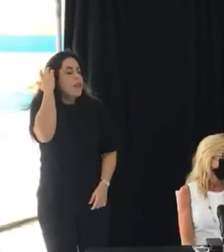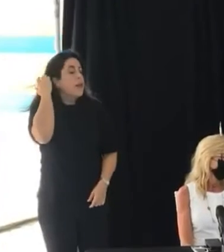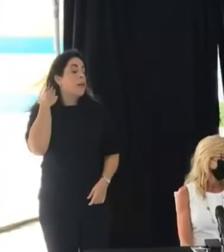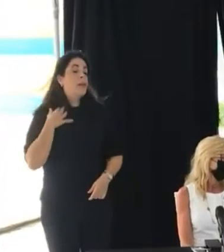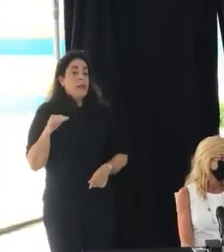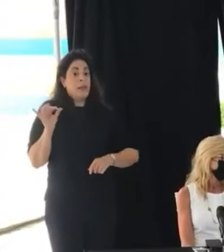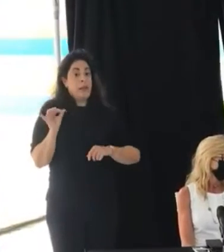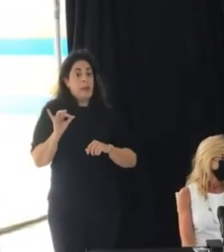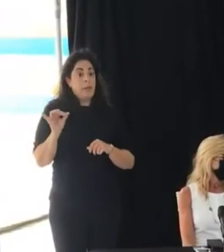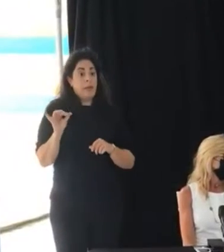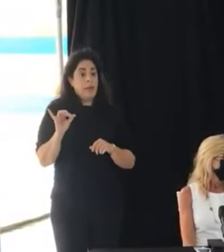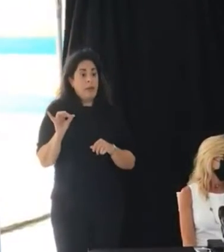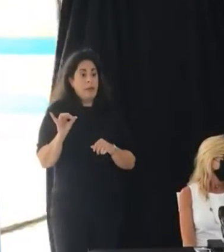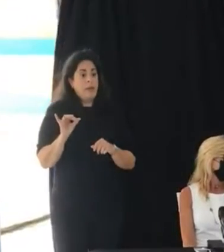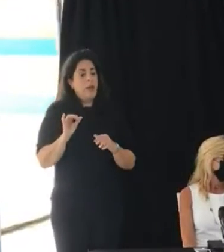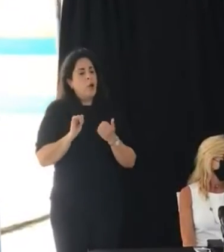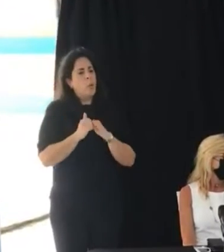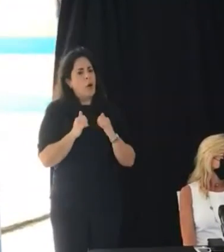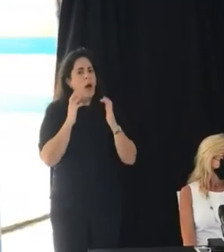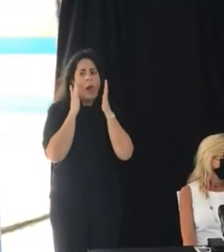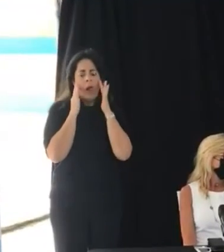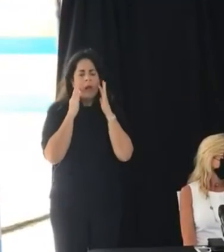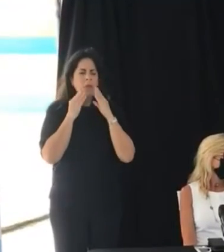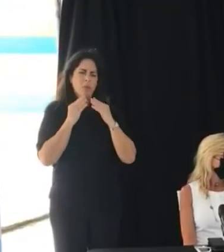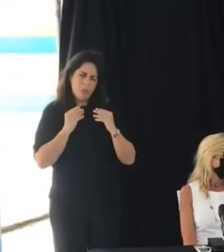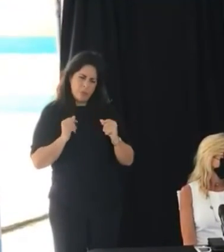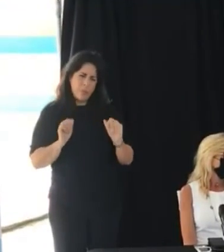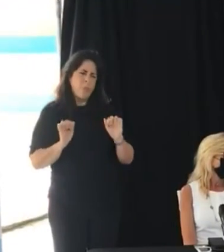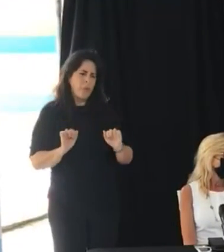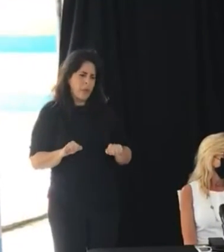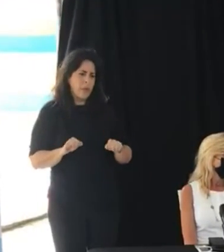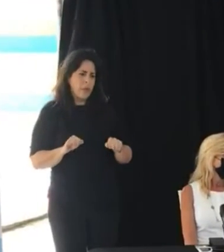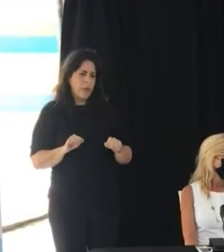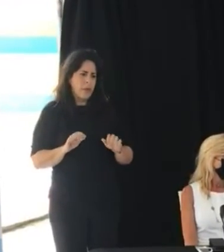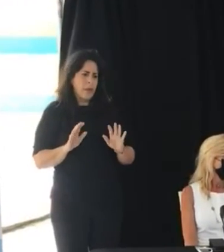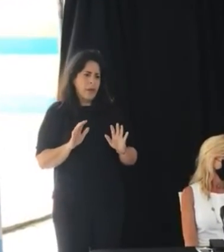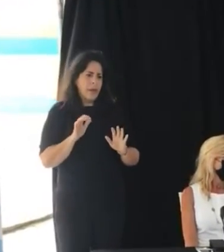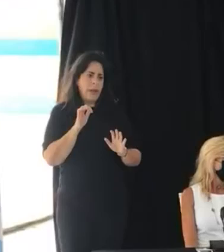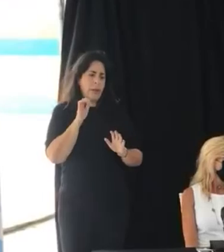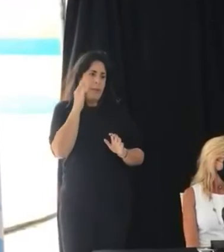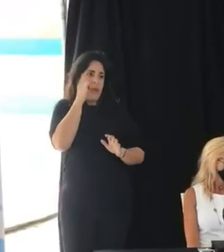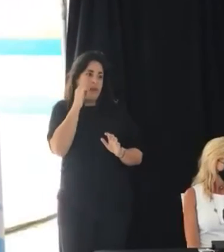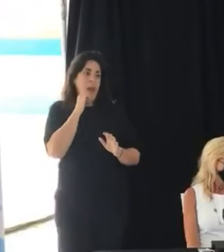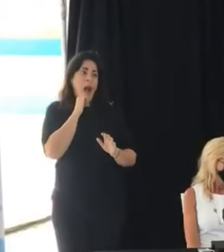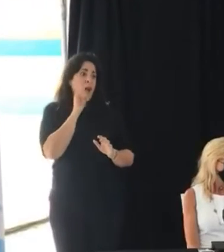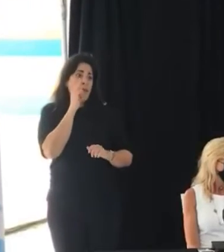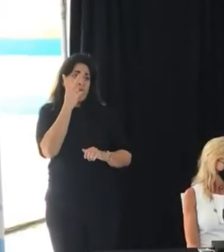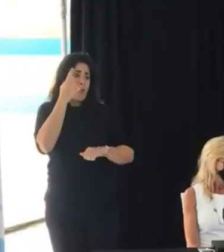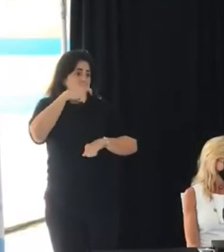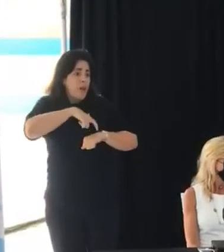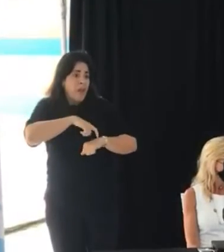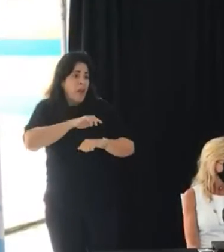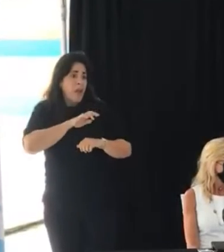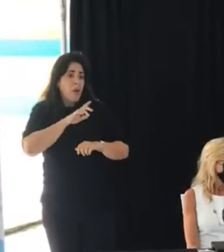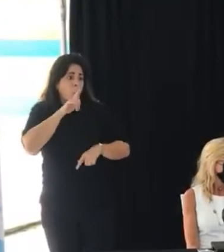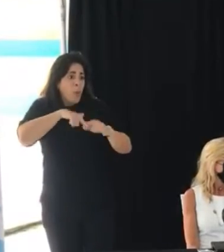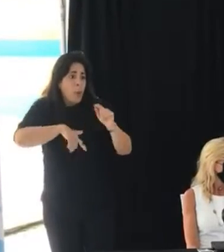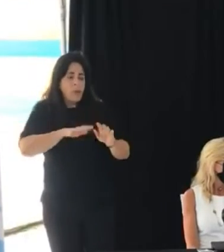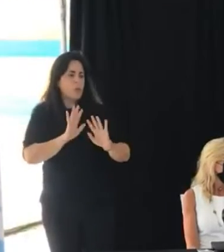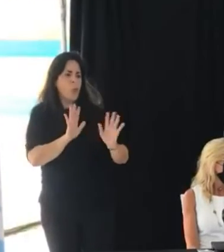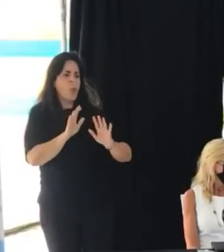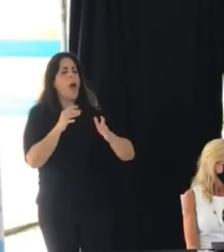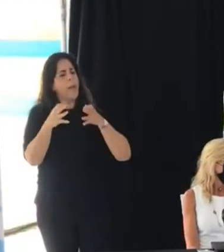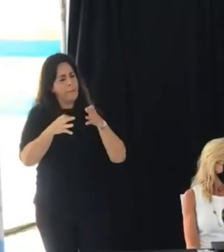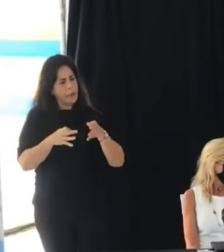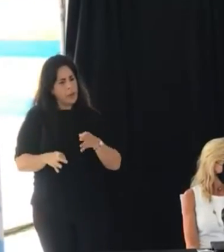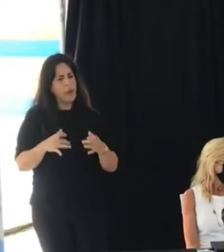también alivien un poco esa ansiedad de que no van a tener la segunda dosis, pero que nos expliquen bien en arroz y